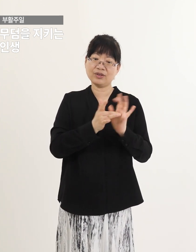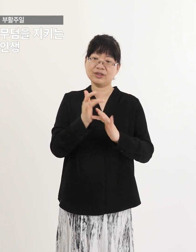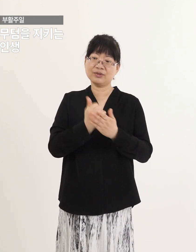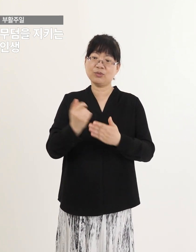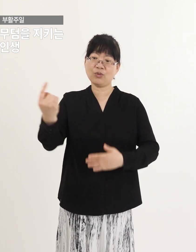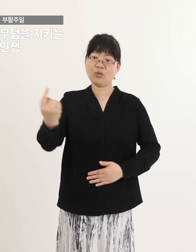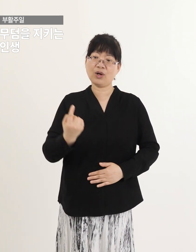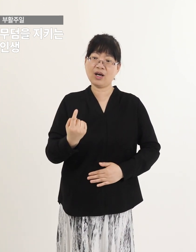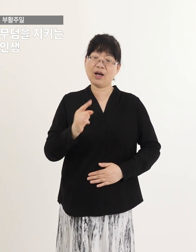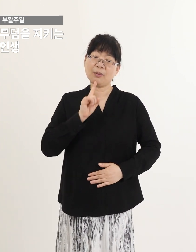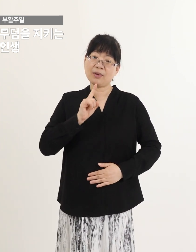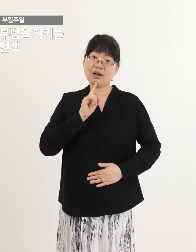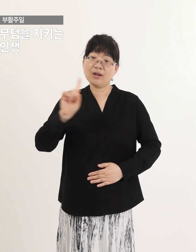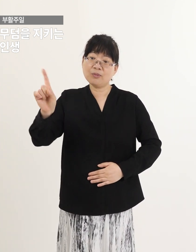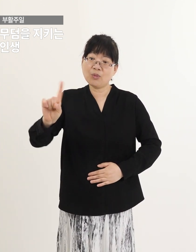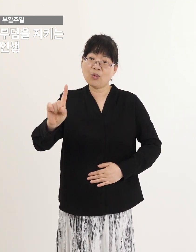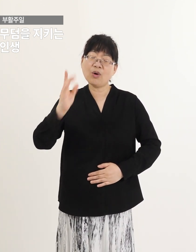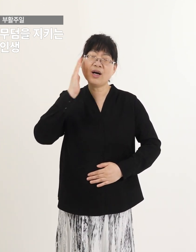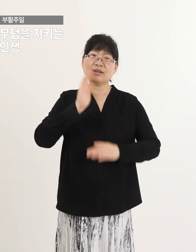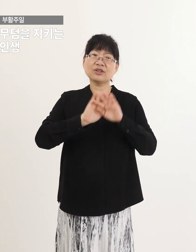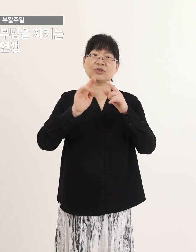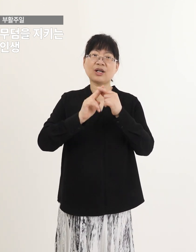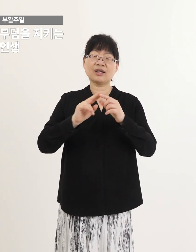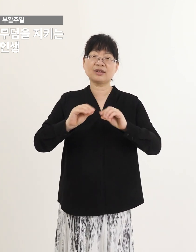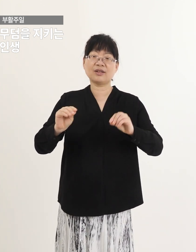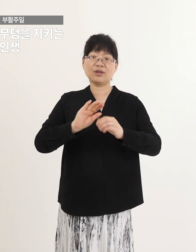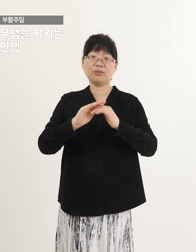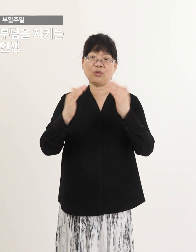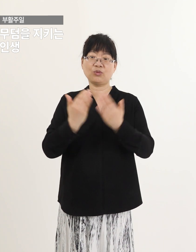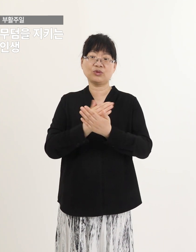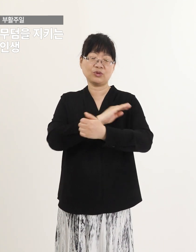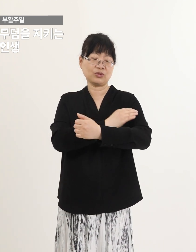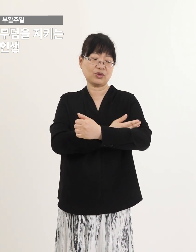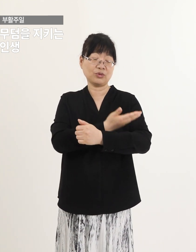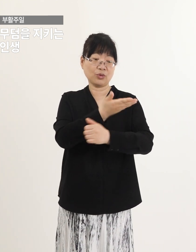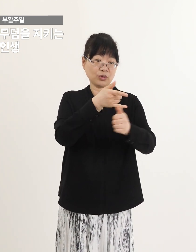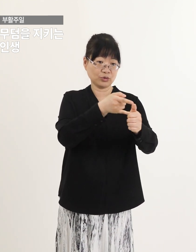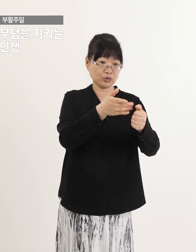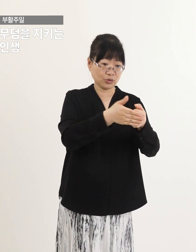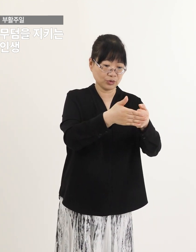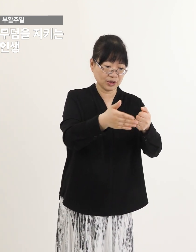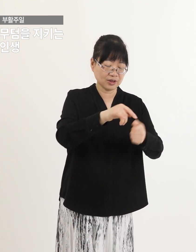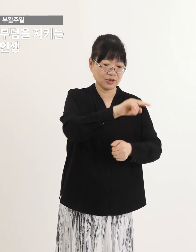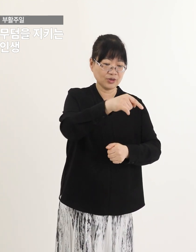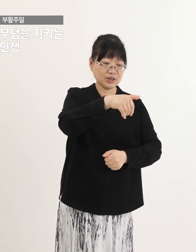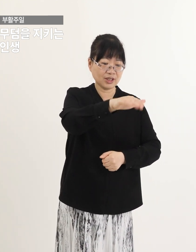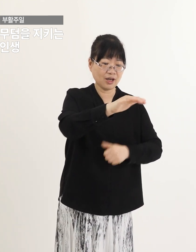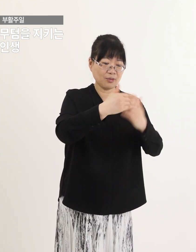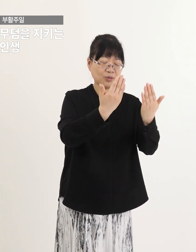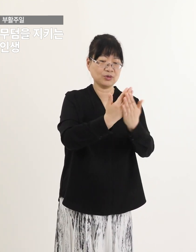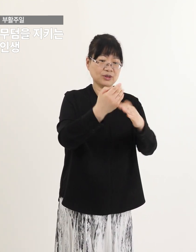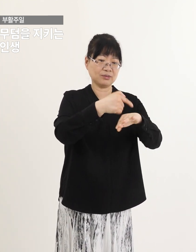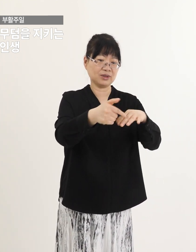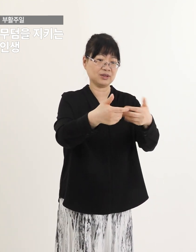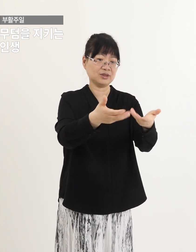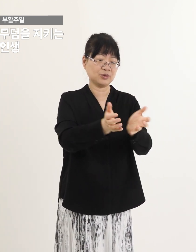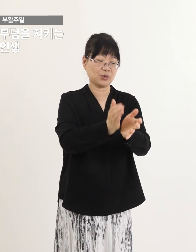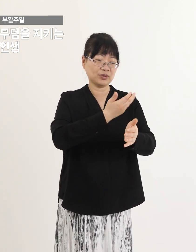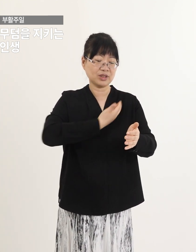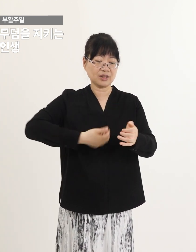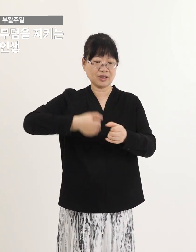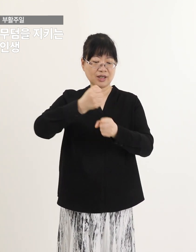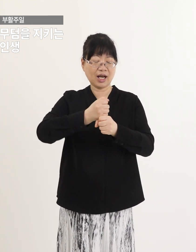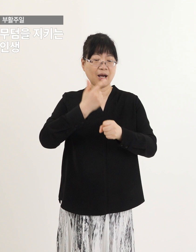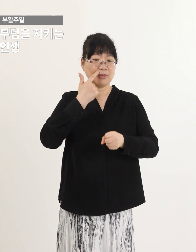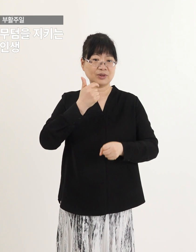나와 말씀하여 이르시되 하늘과 땅의 모든 권세를 내게 주셨으니 그러므로 너희는 가서 모든 민족을 제자로